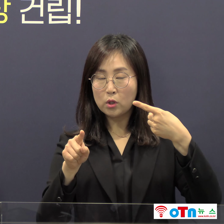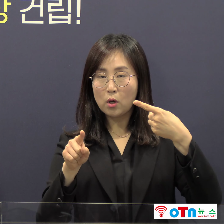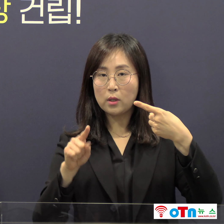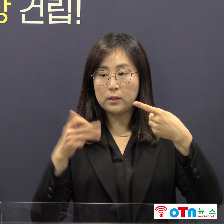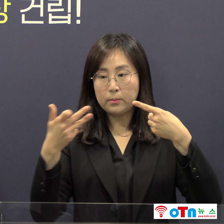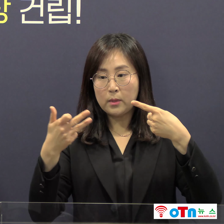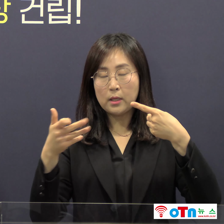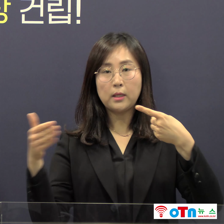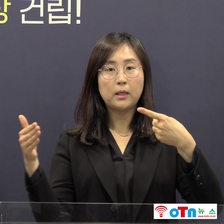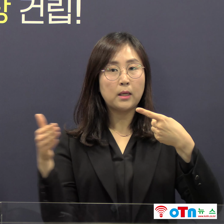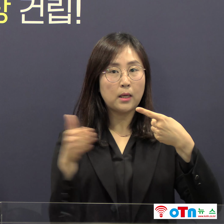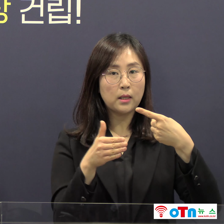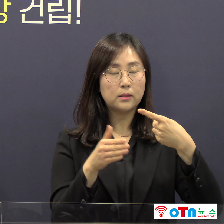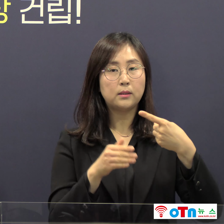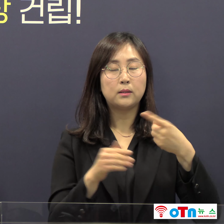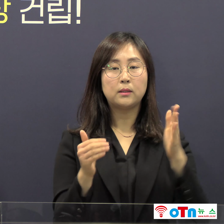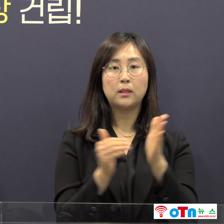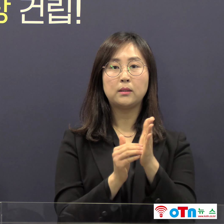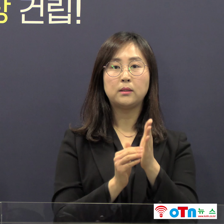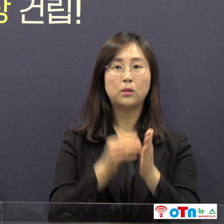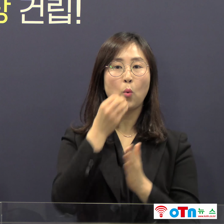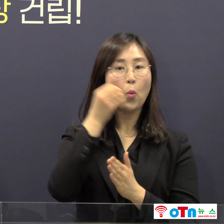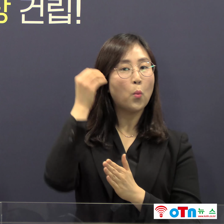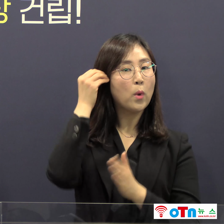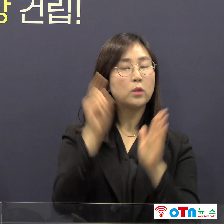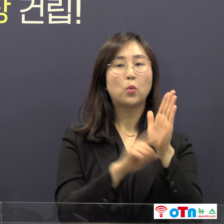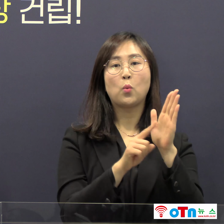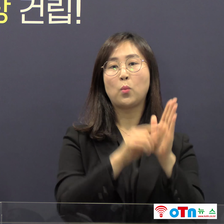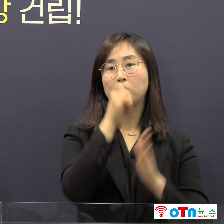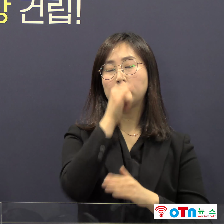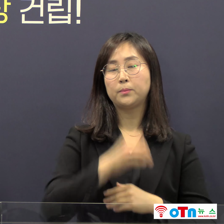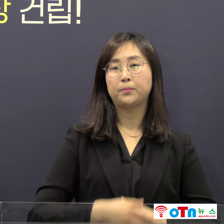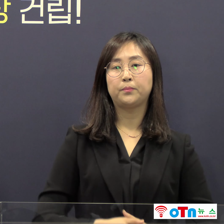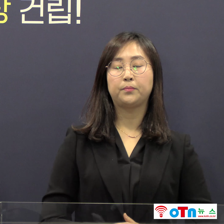홈페이지를 통해서 온라인으로 공모를 한 바 있습니다.